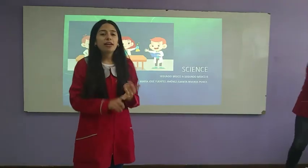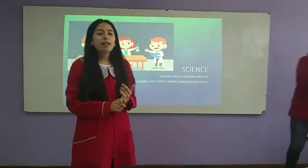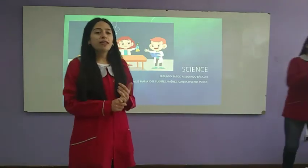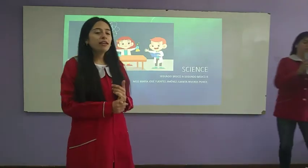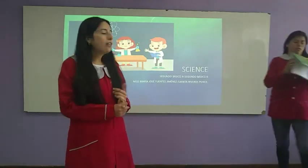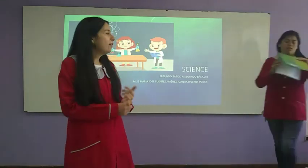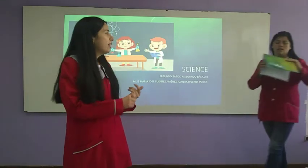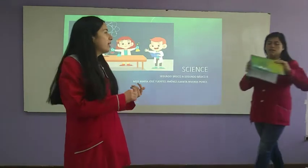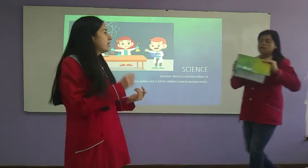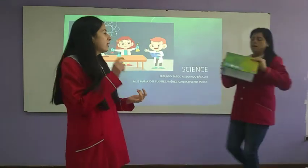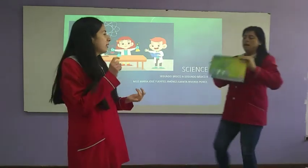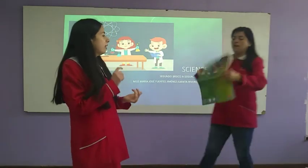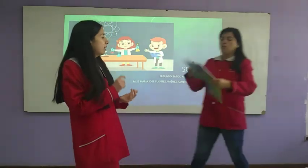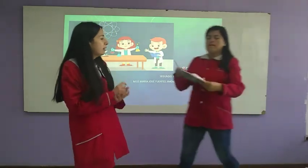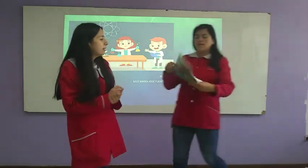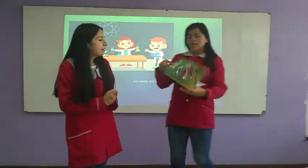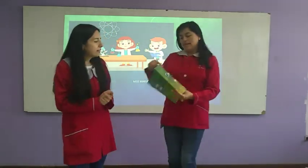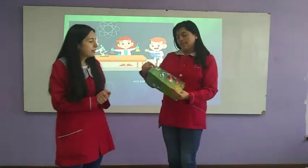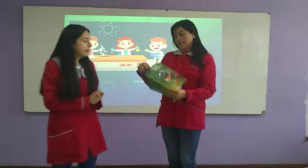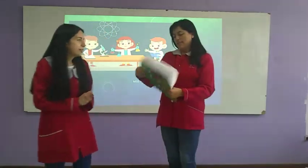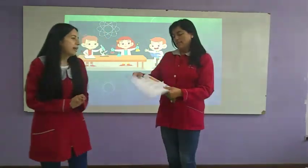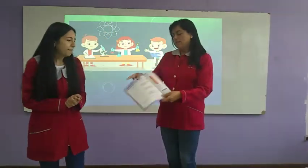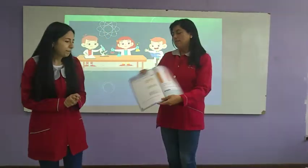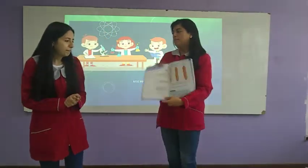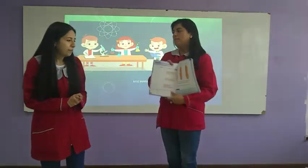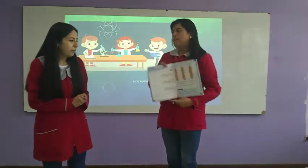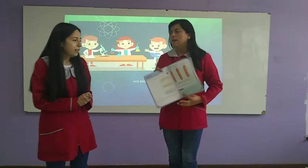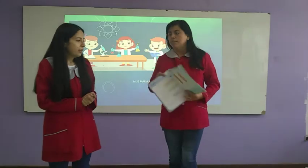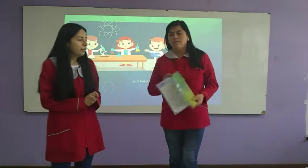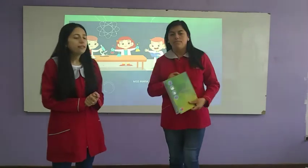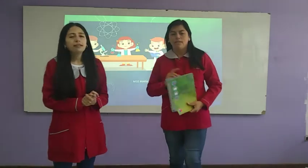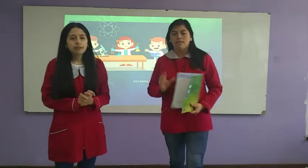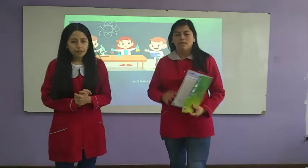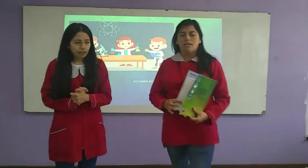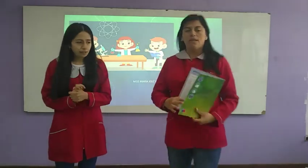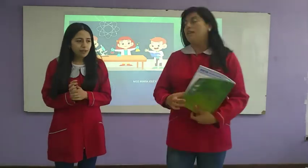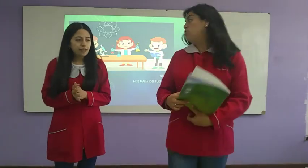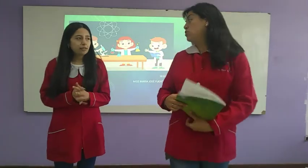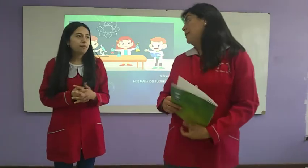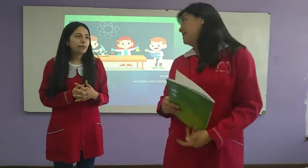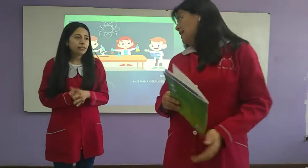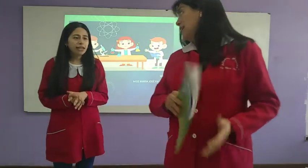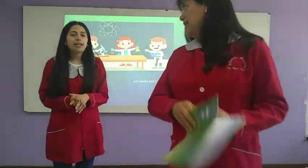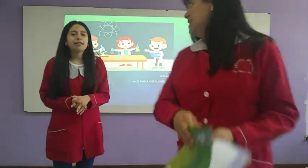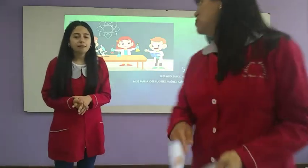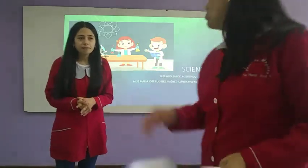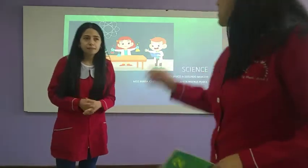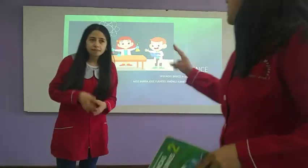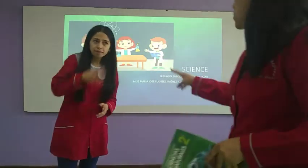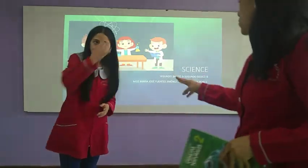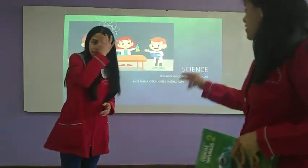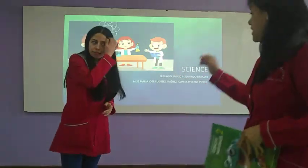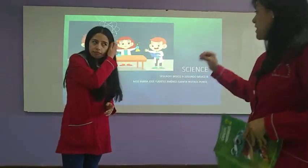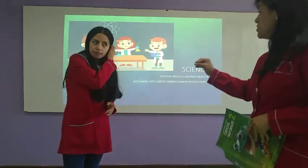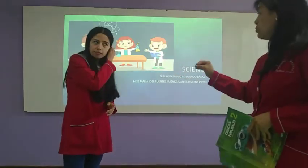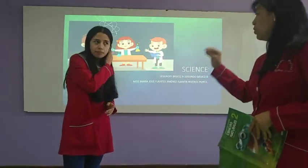¿En el cuadernillo de actividades? En el cuaderno de actividades. Sí. ¿Ya? Correcto. Y su pencil, que es su scissor y su glue